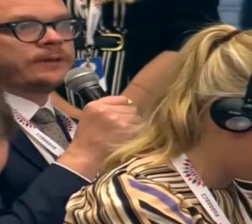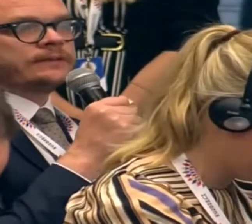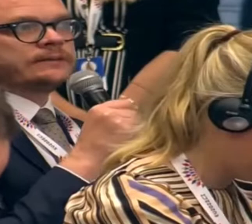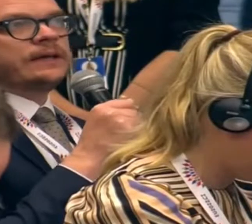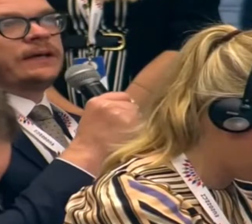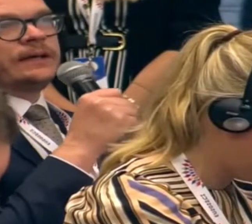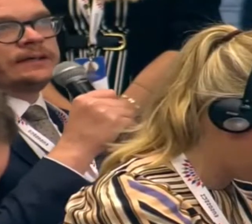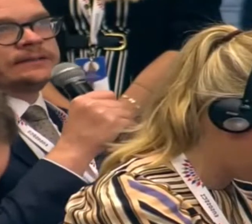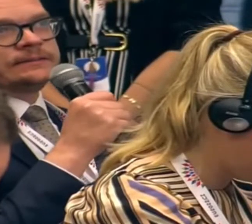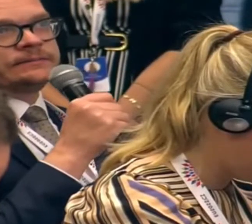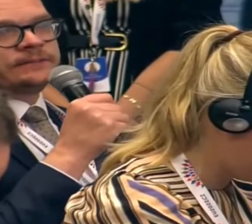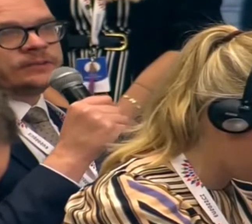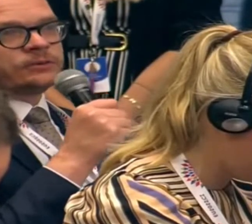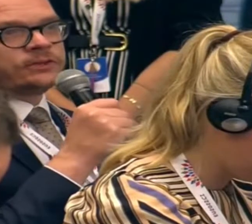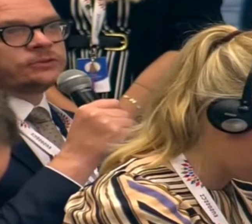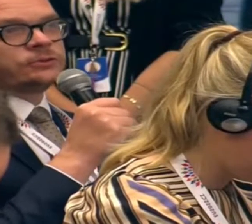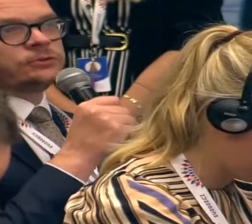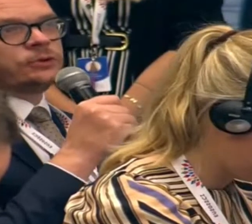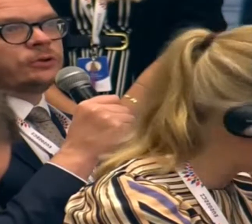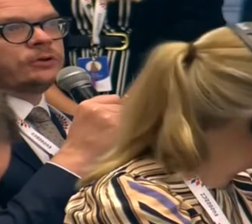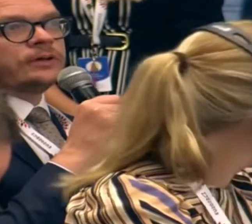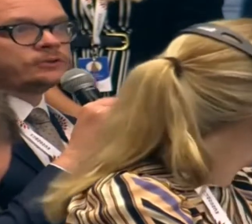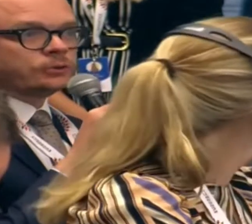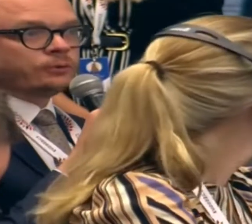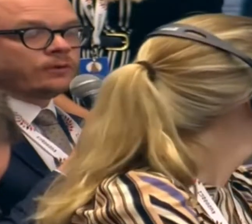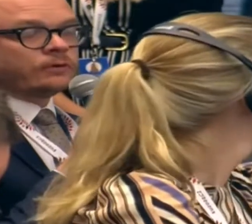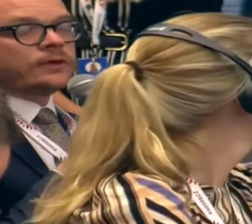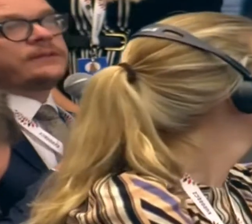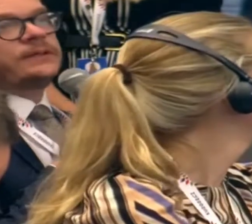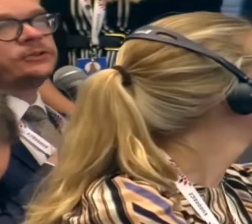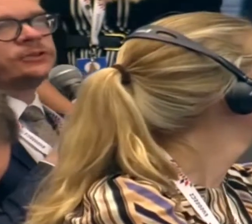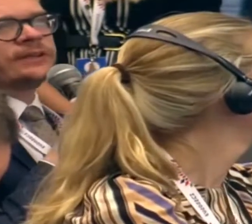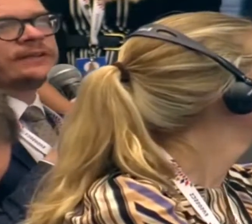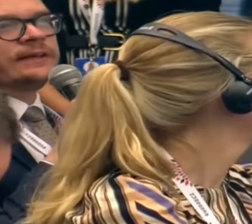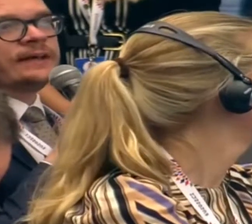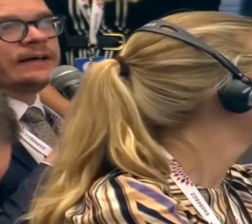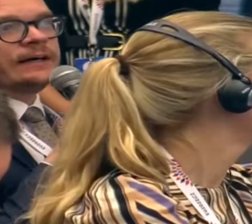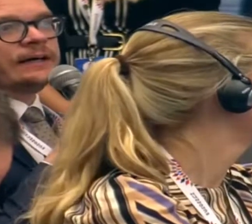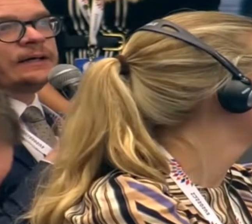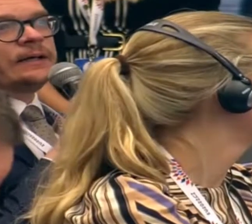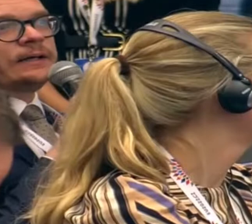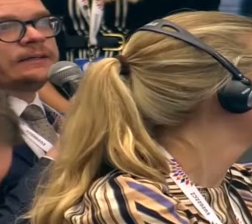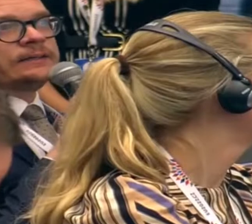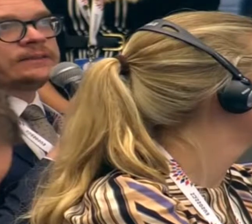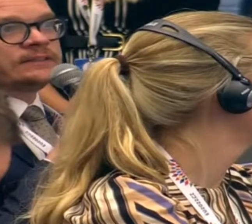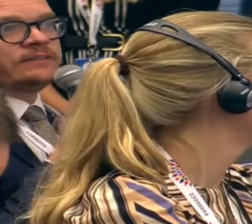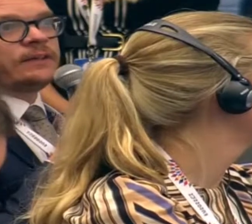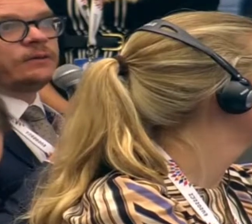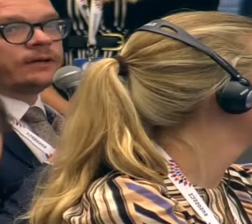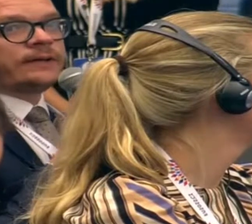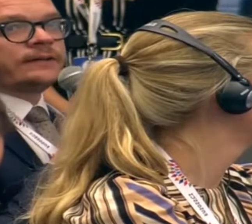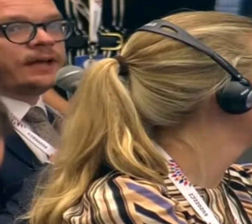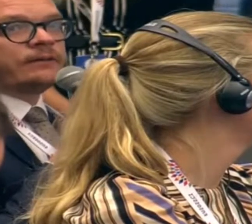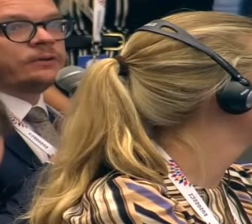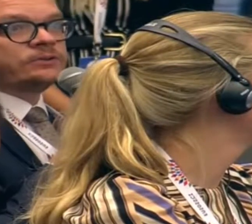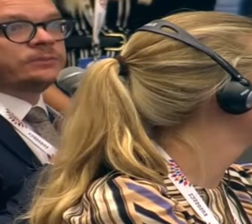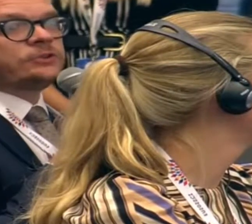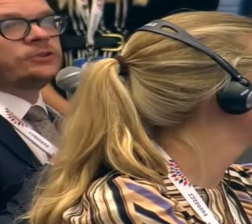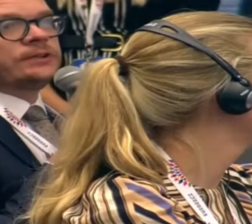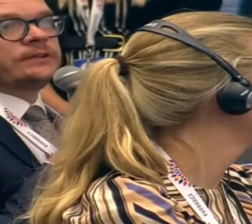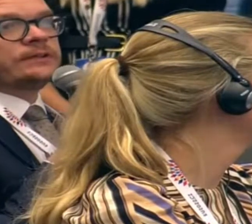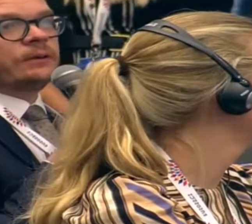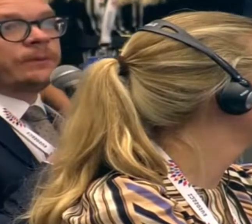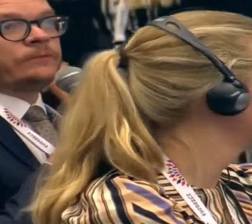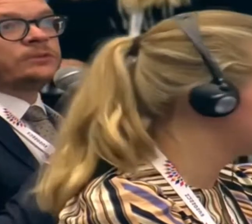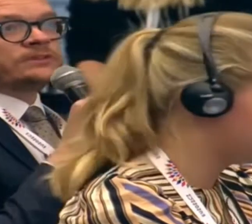dost zbraní. Je to něco, co rezonovalo na té dnešní radě a zaznívají konkrétní návrhy od